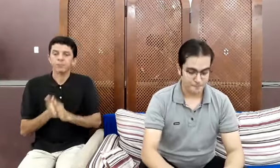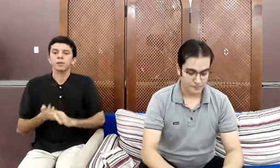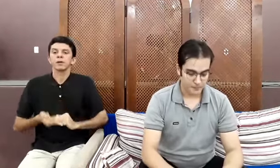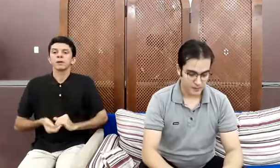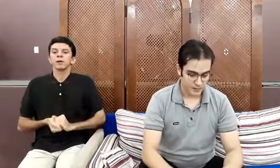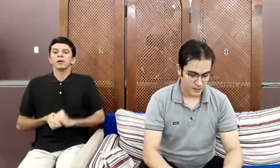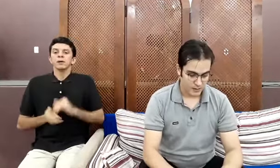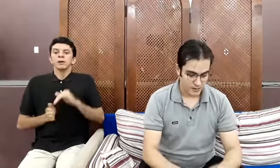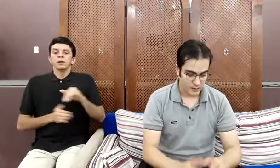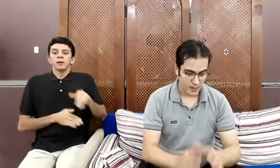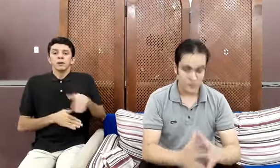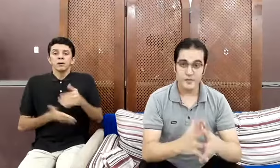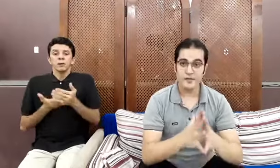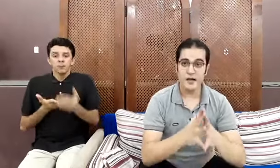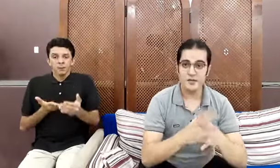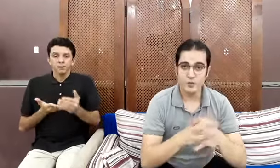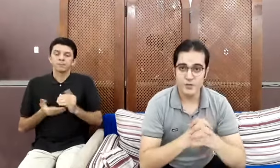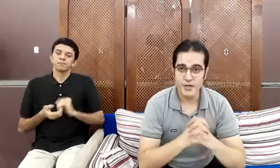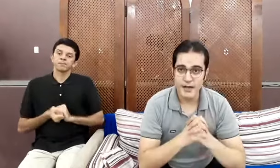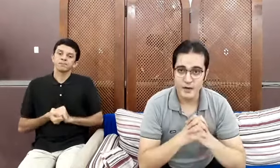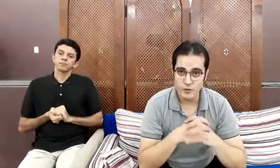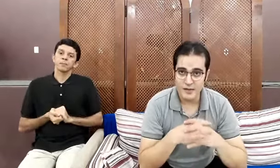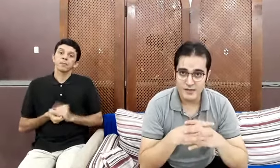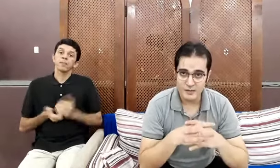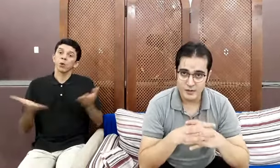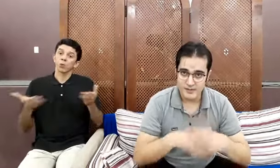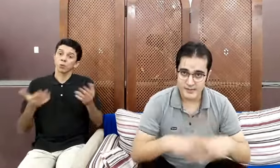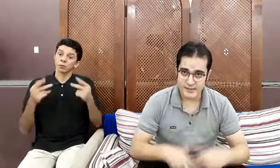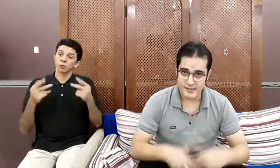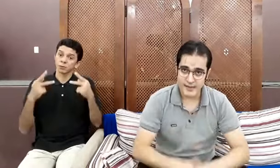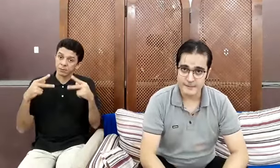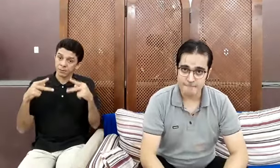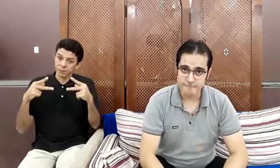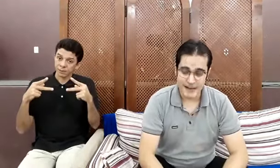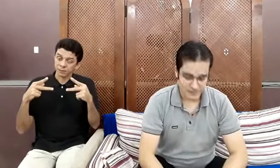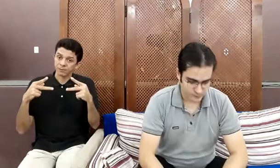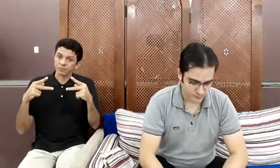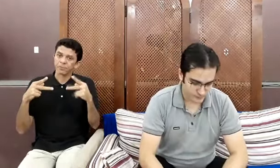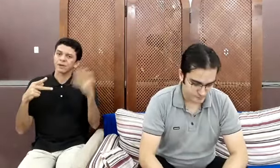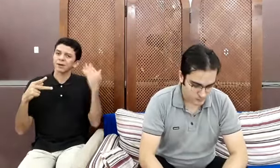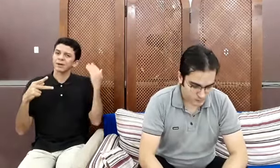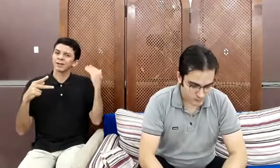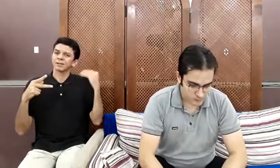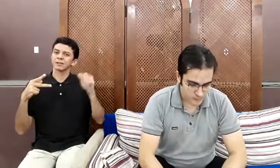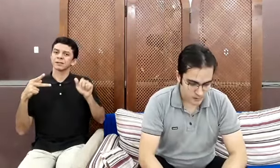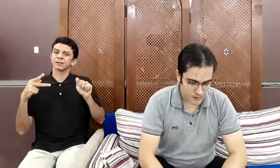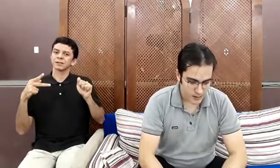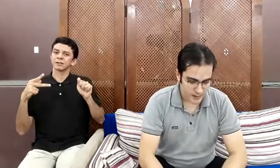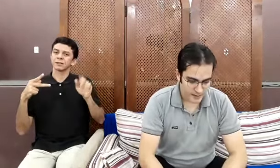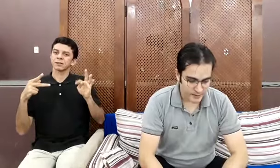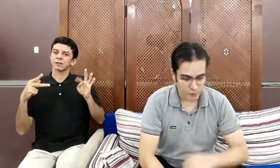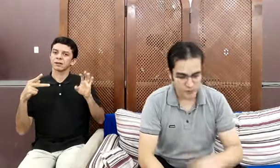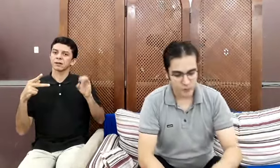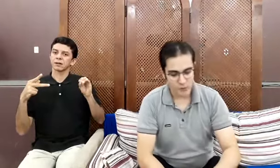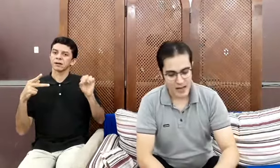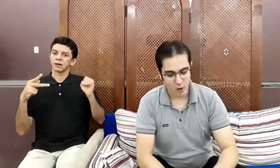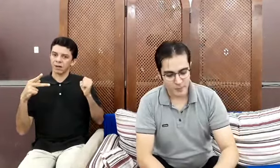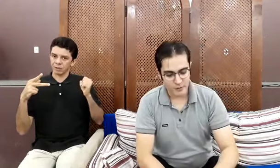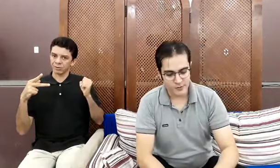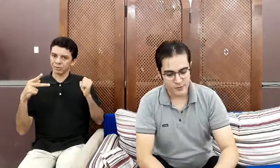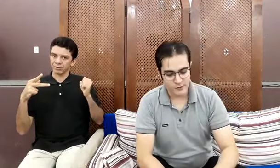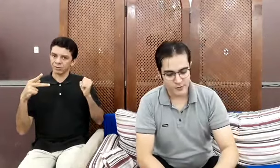lá. A nossa mensagem hoje ela é a continuação da nossa série de Atos. Ela tem como título